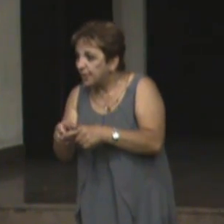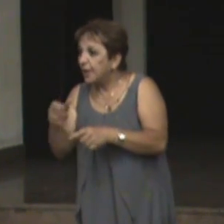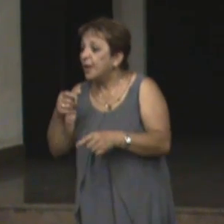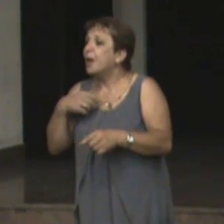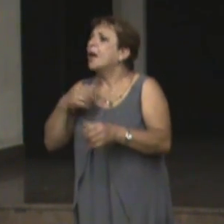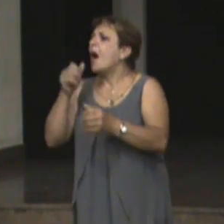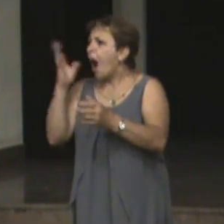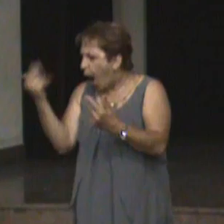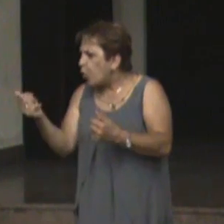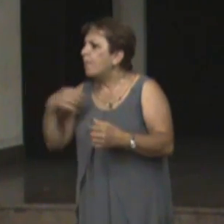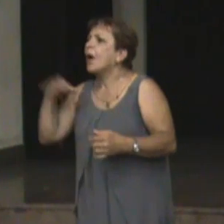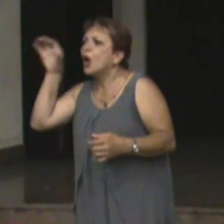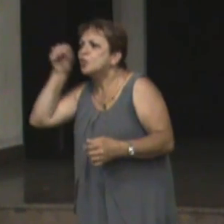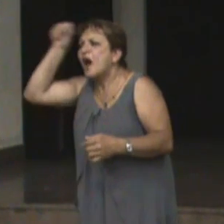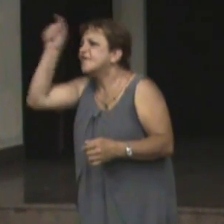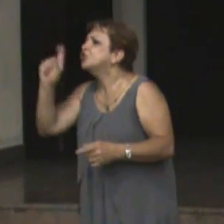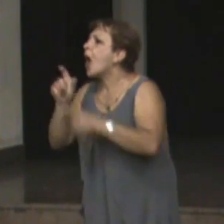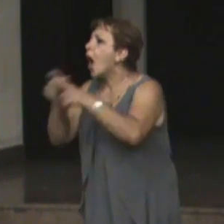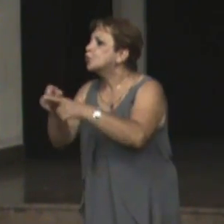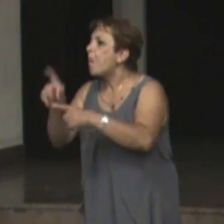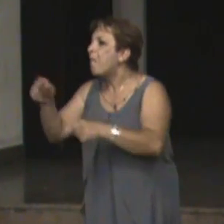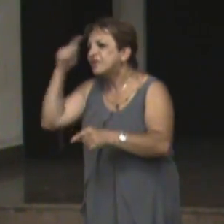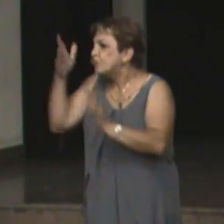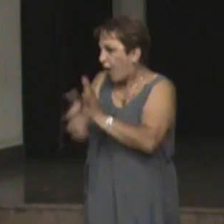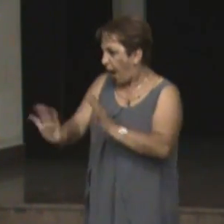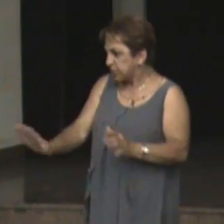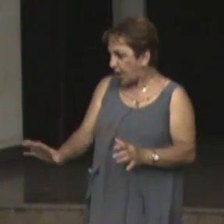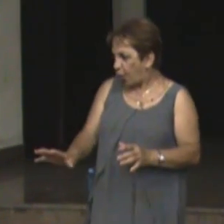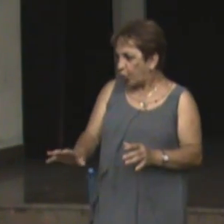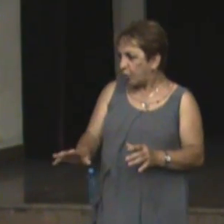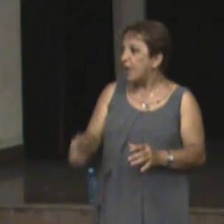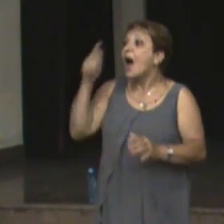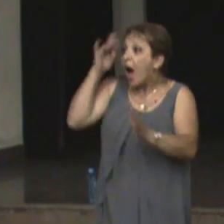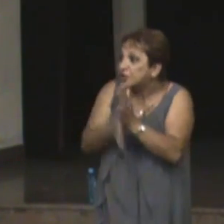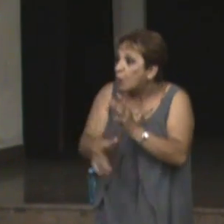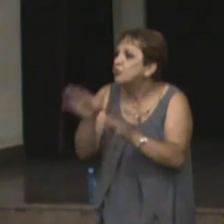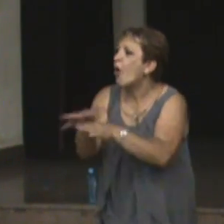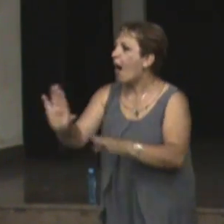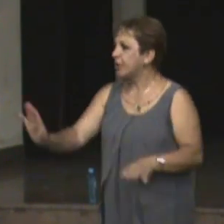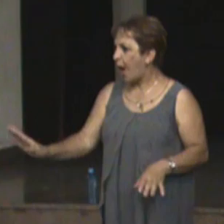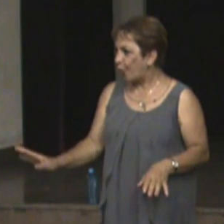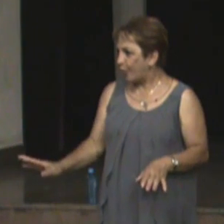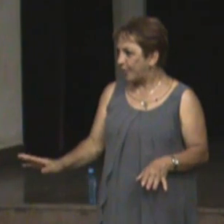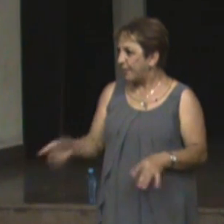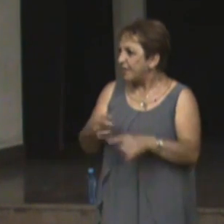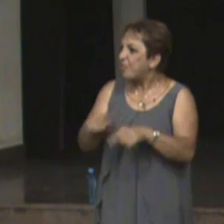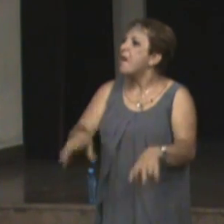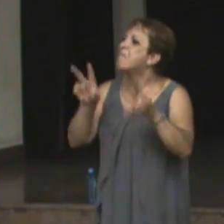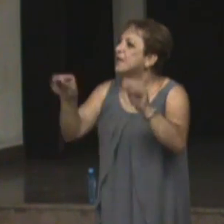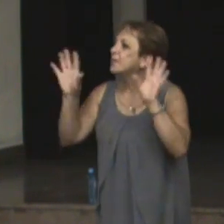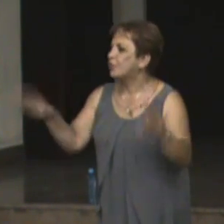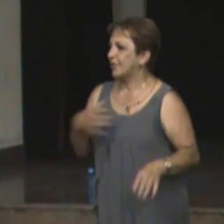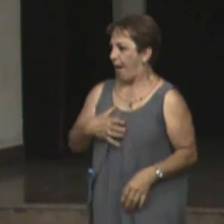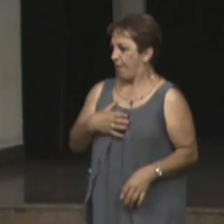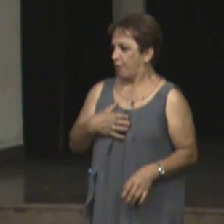ըմբռնում, հասկանում և իրագործում։ Ուրեմն մեզ համար սա շատ կարևոր է, առակը իր այս պատկանով մեզ համար